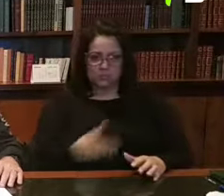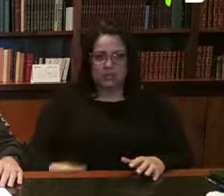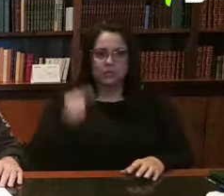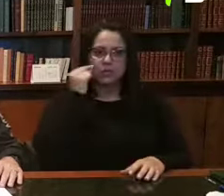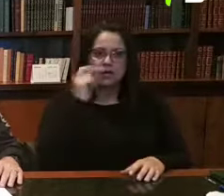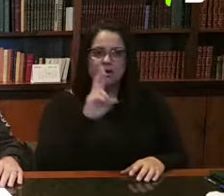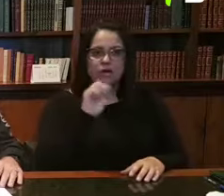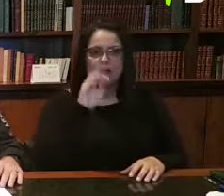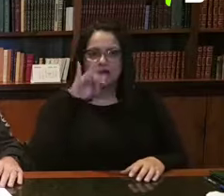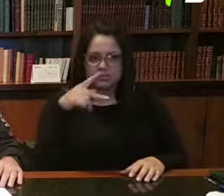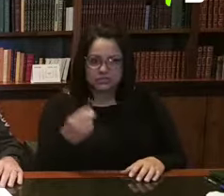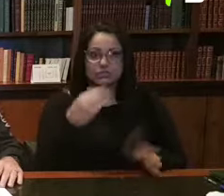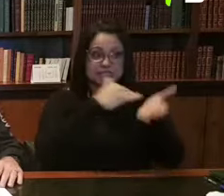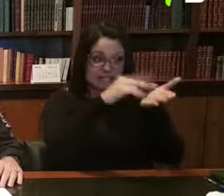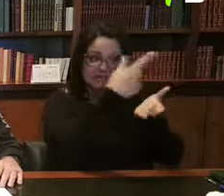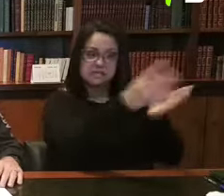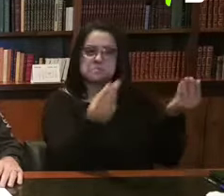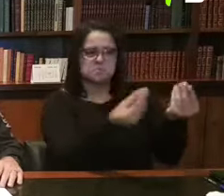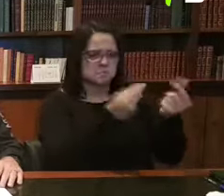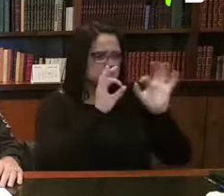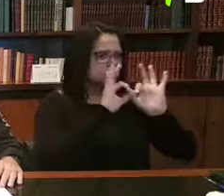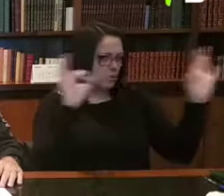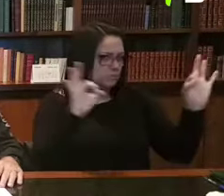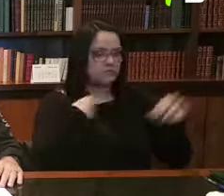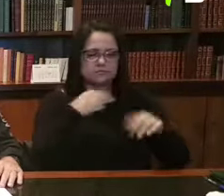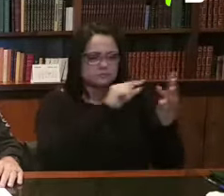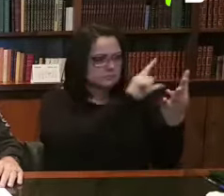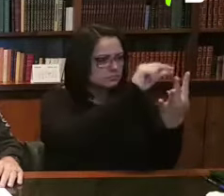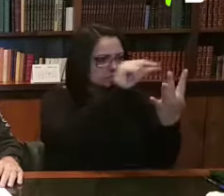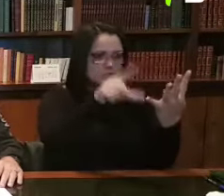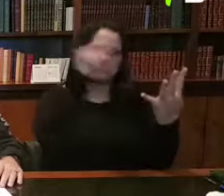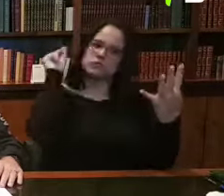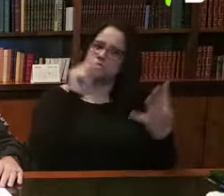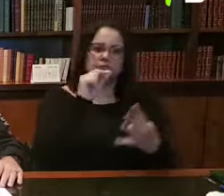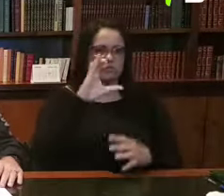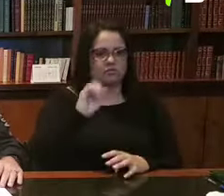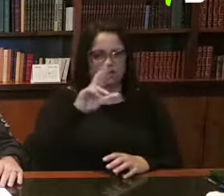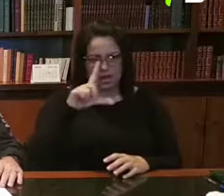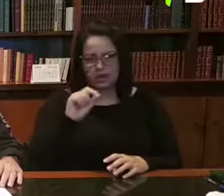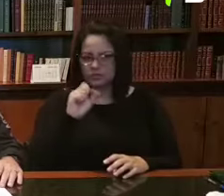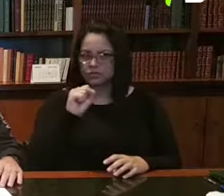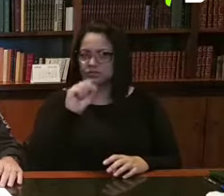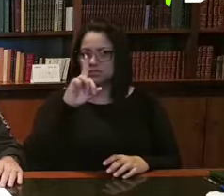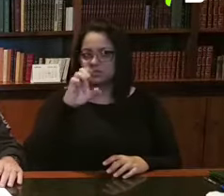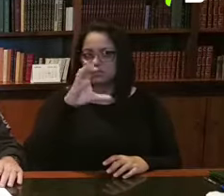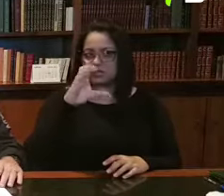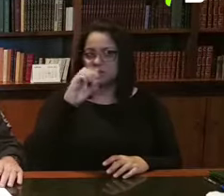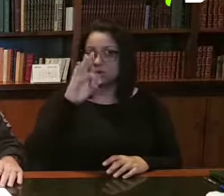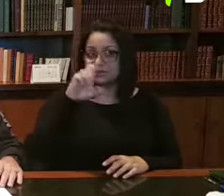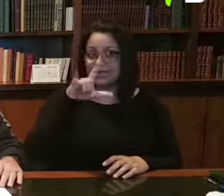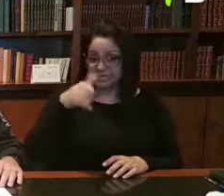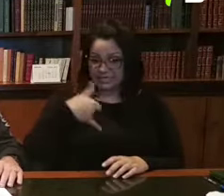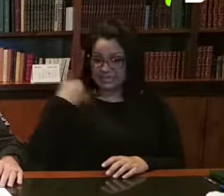secretário o dente qualificado como ele e opção acabou sendo pelo carlos alberto decotelli realidade